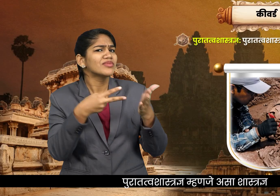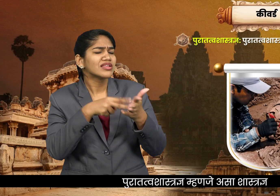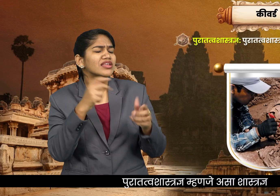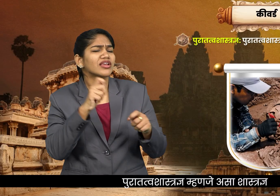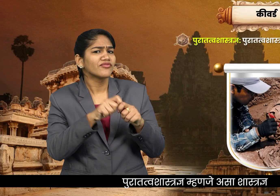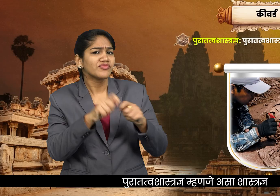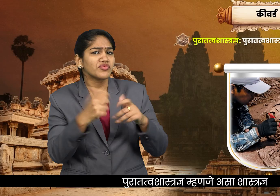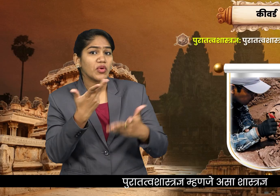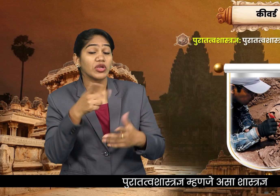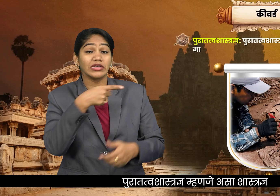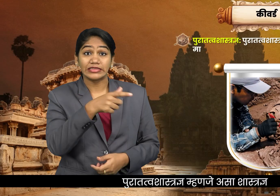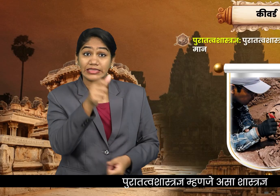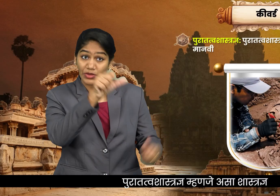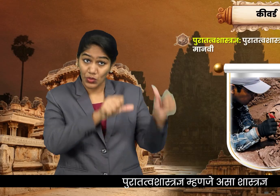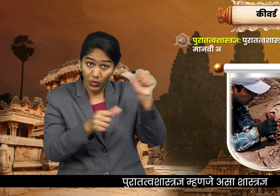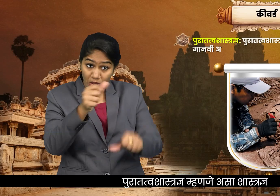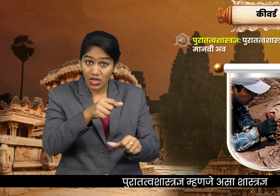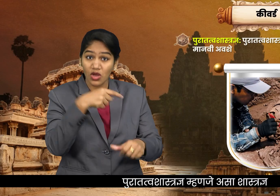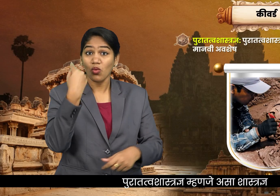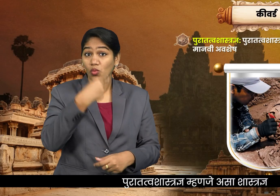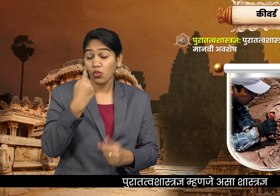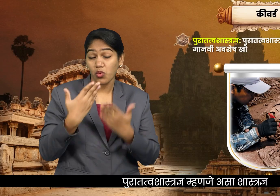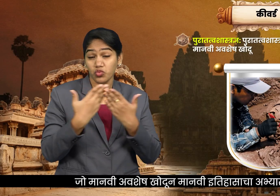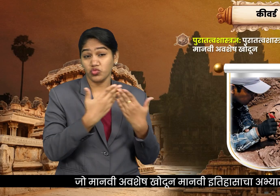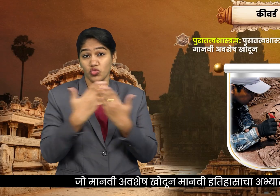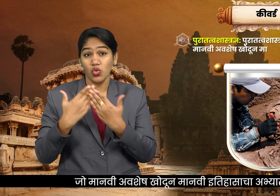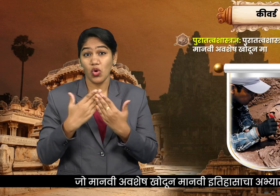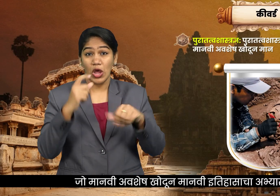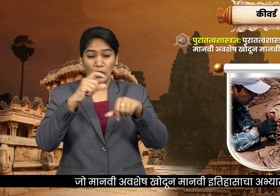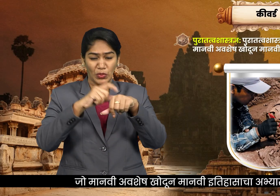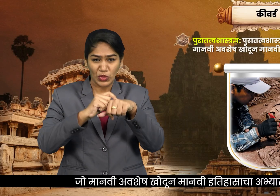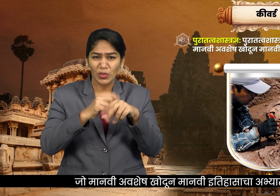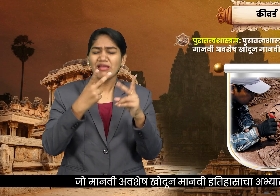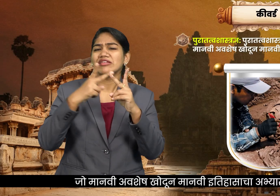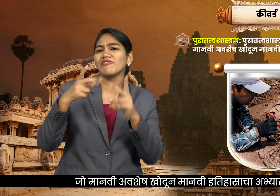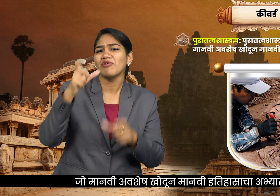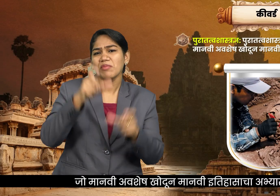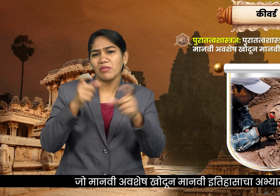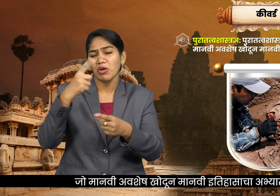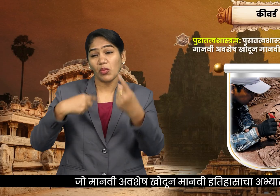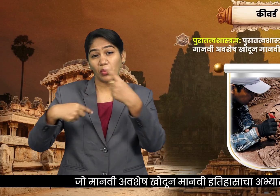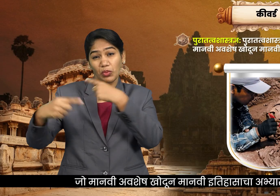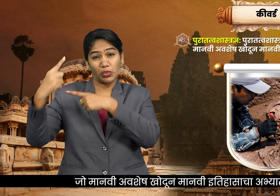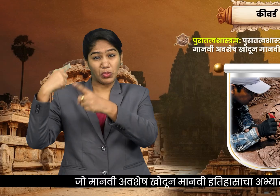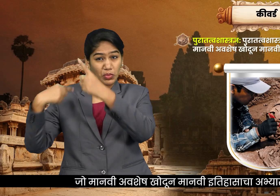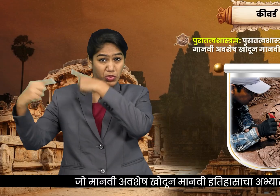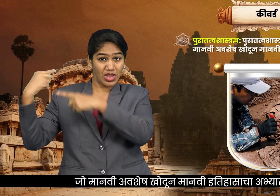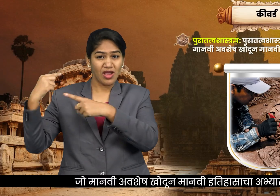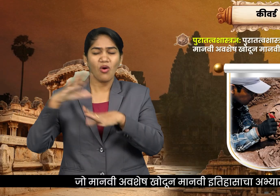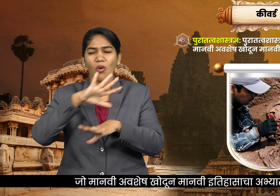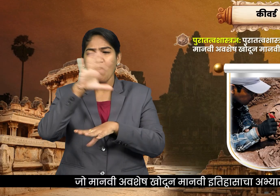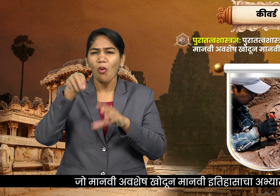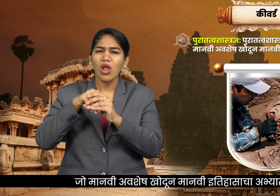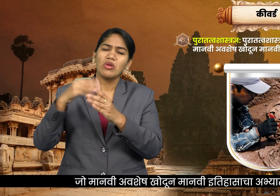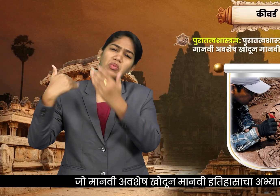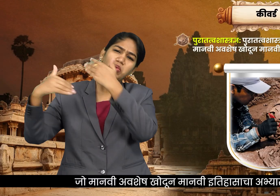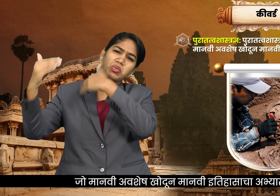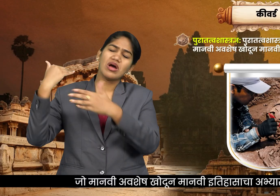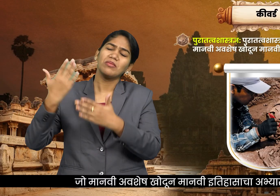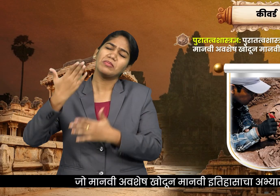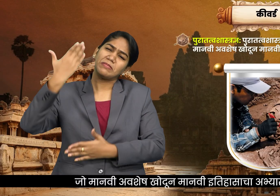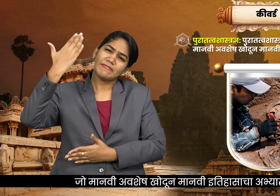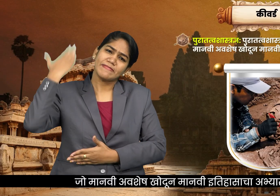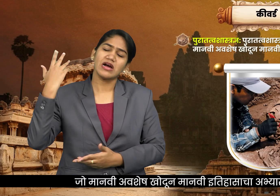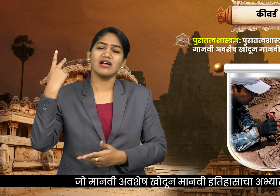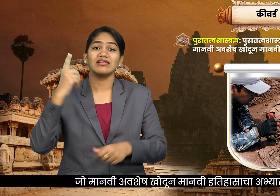पुरातत्वशास्त्रज्ञ म्हणजे असा शास्त्रज्ञ जो मानवी अवशेष खोदून मानवी इतिहासाचा